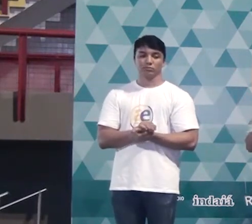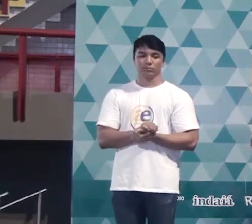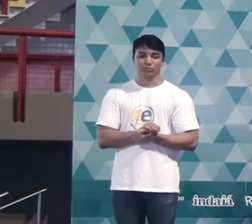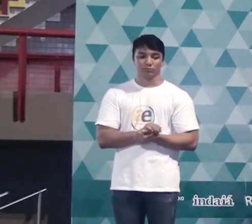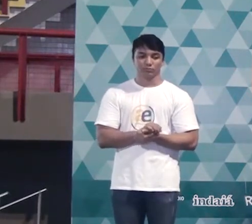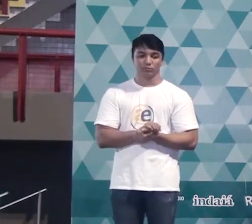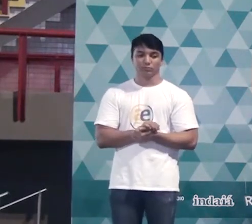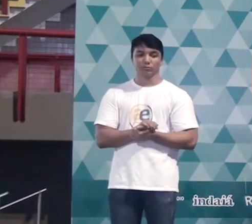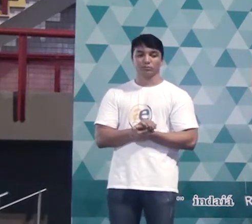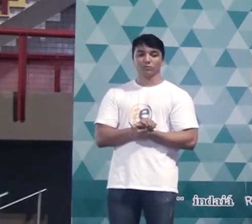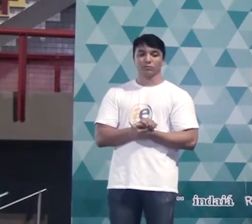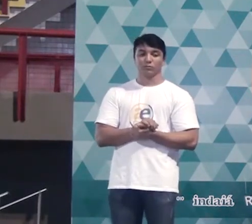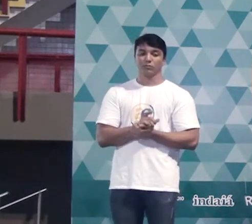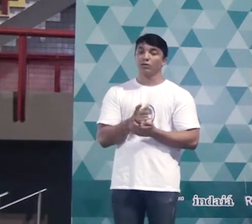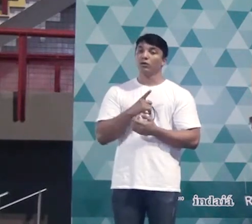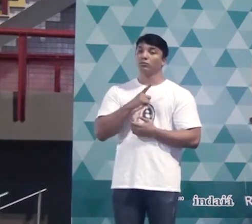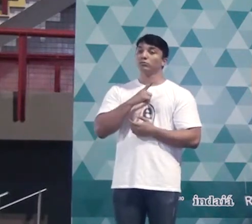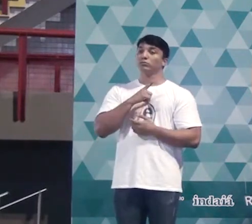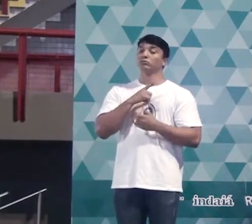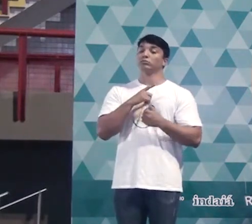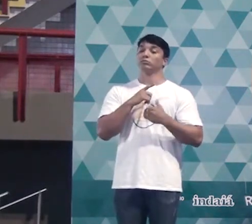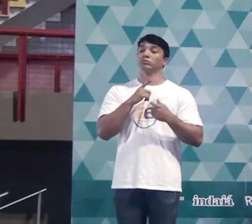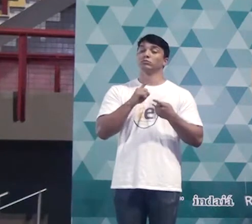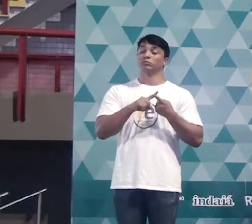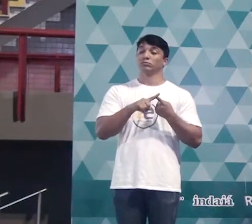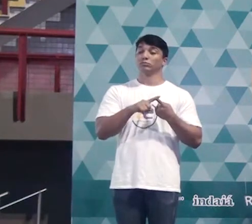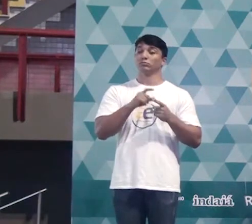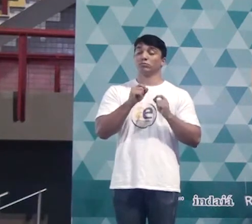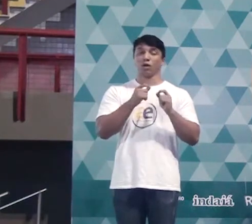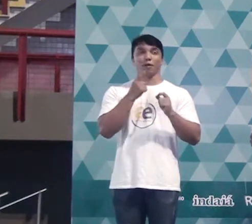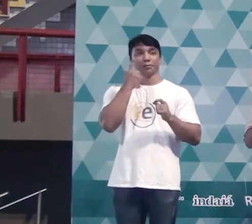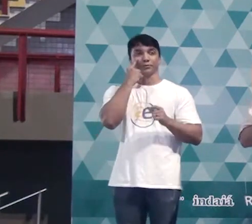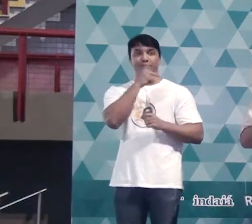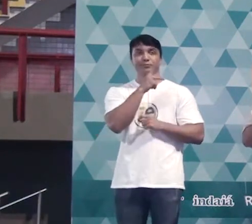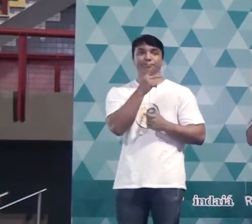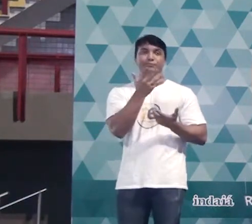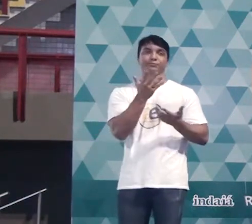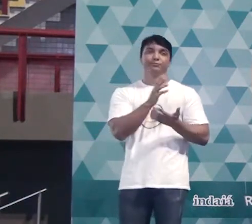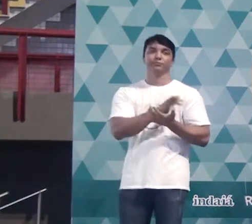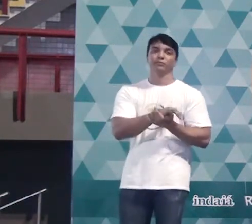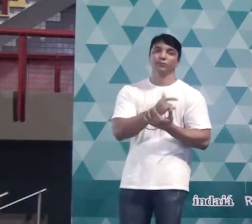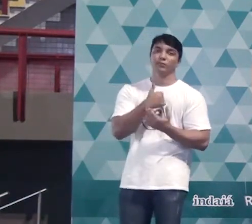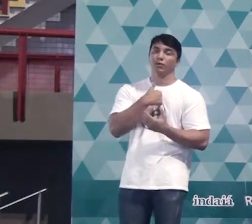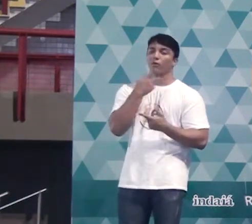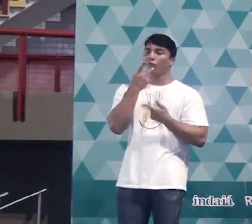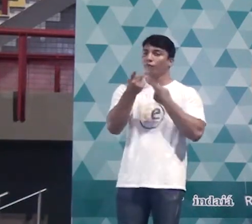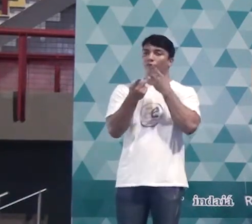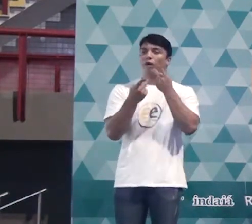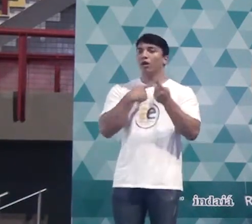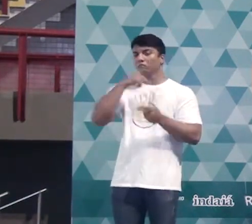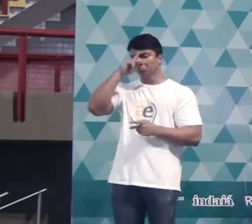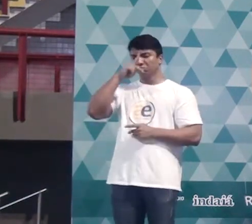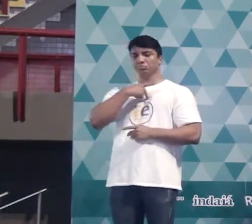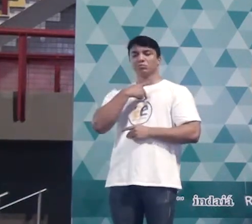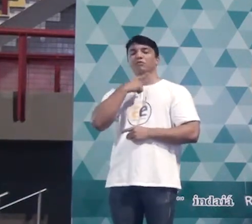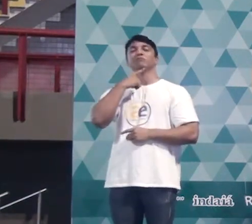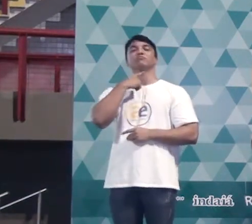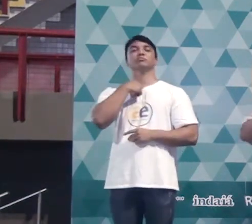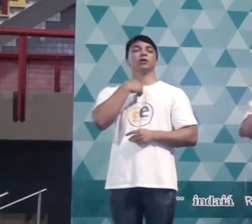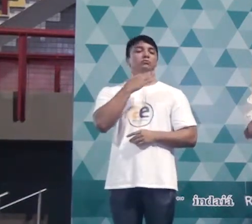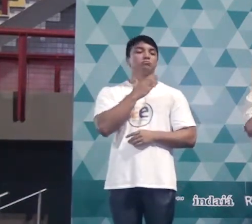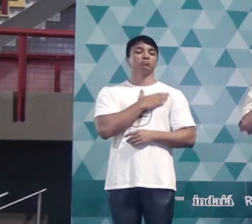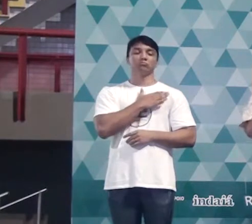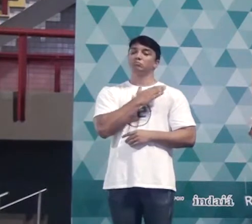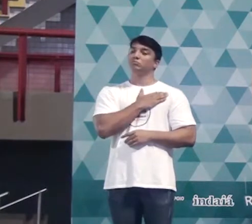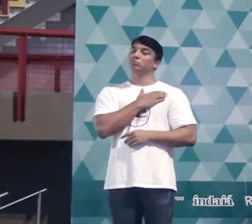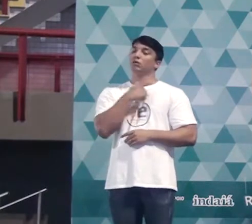caranguejo. Professor, pois olha, eu falo do jeito que eu quiser.